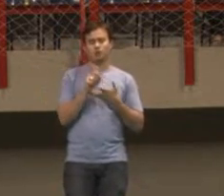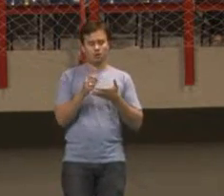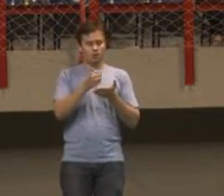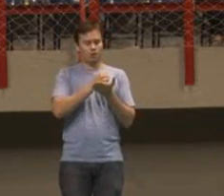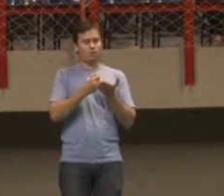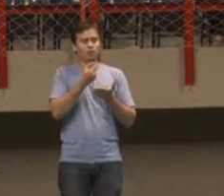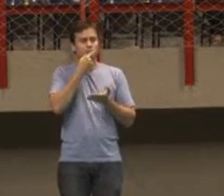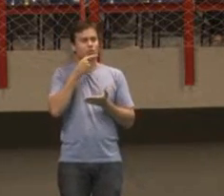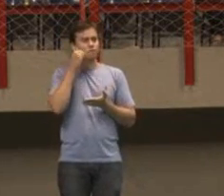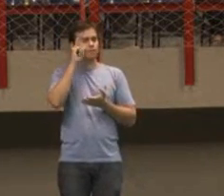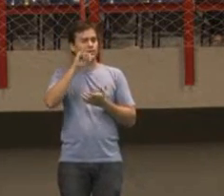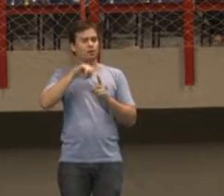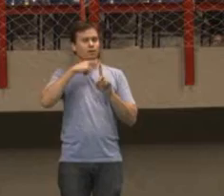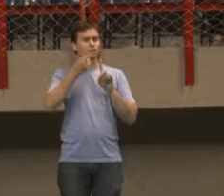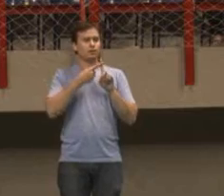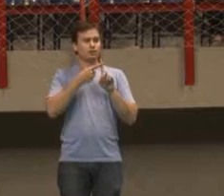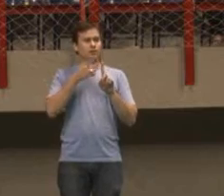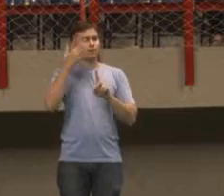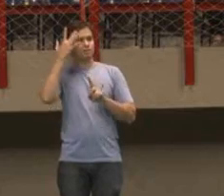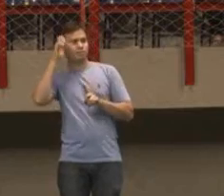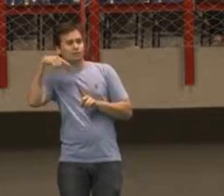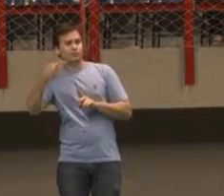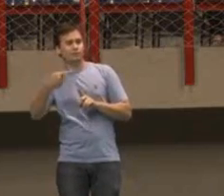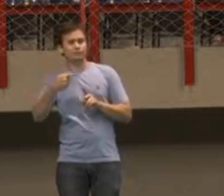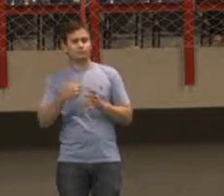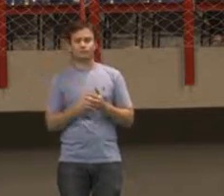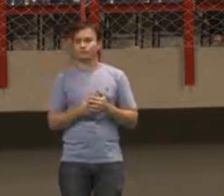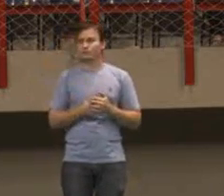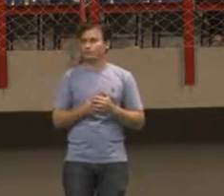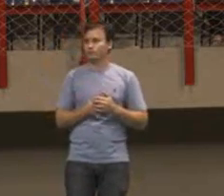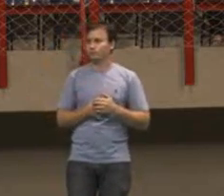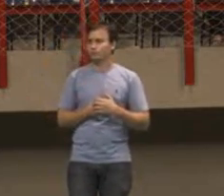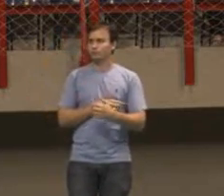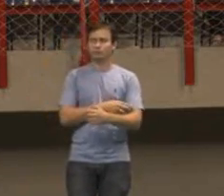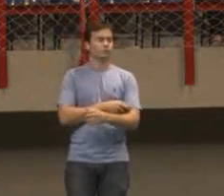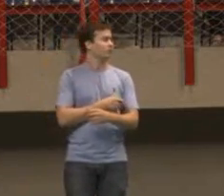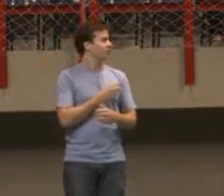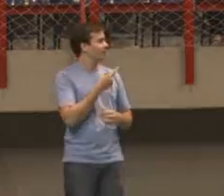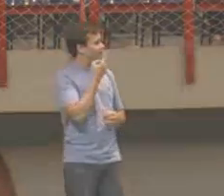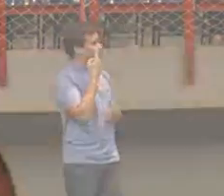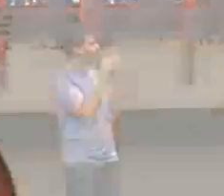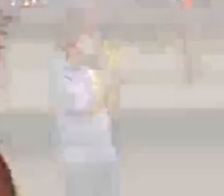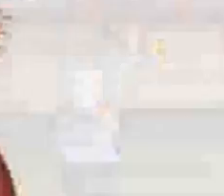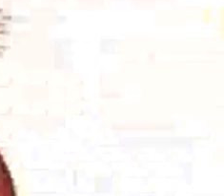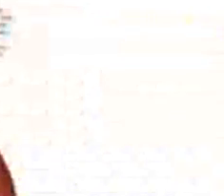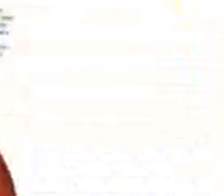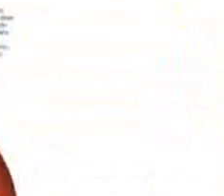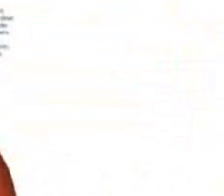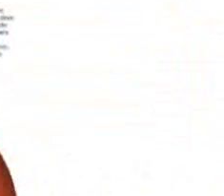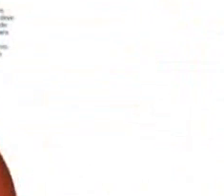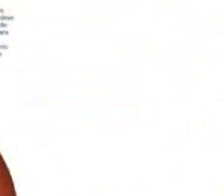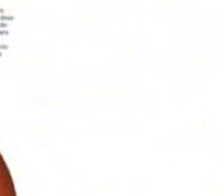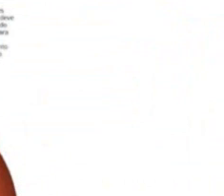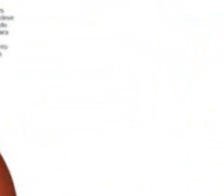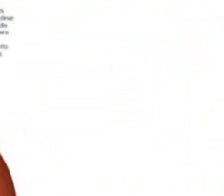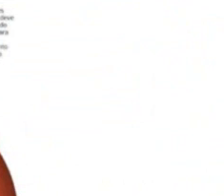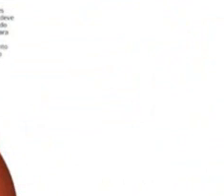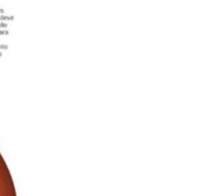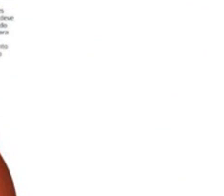do dia seguinte? Preste bem atenção, por favor. Não sei se vocês está muito pequenininho o que está escrito, então não